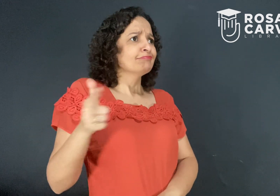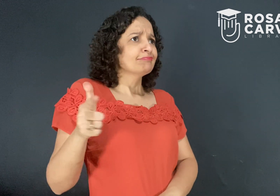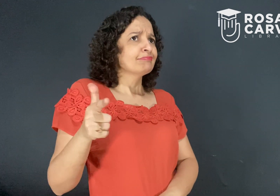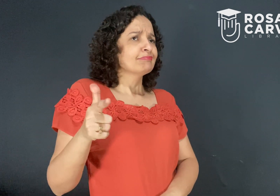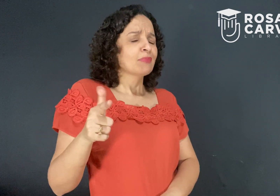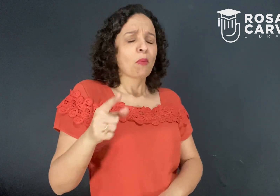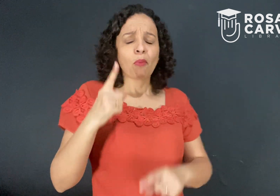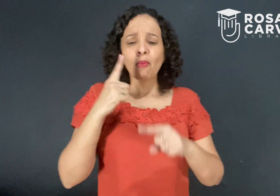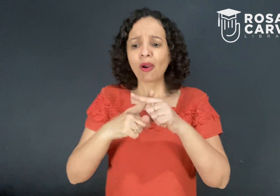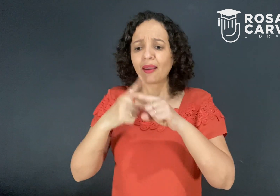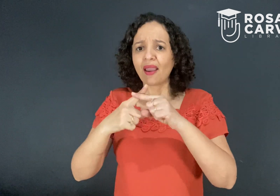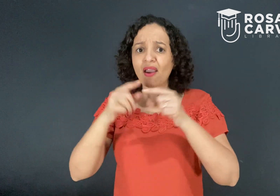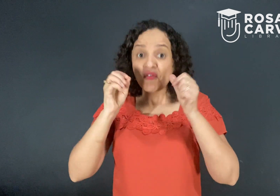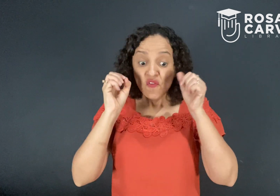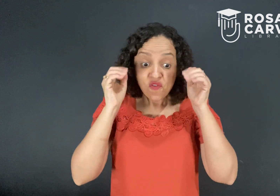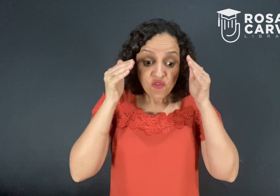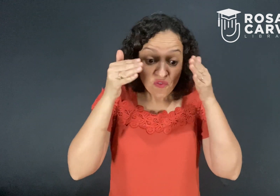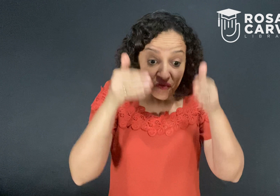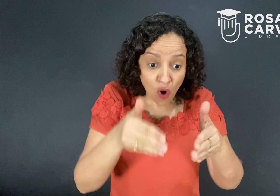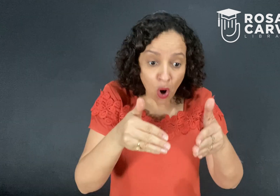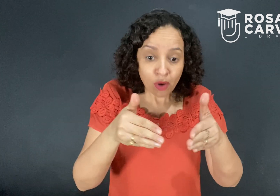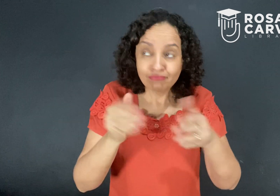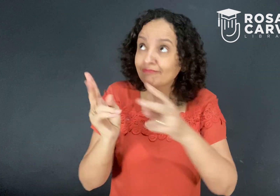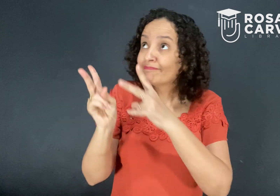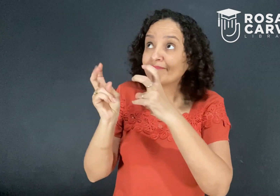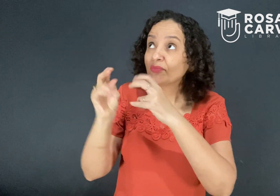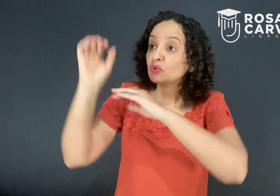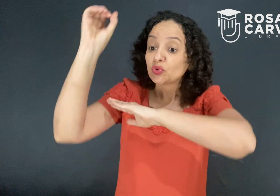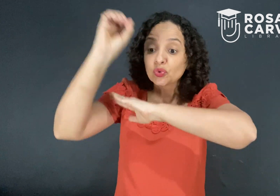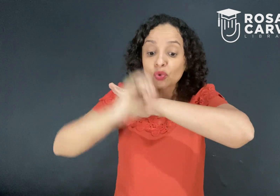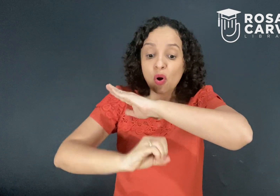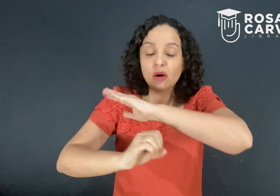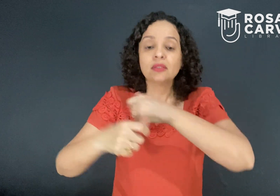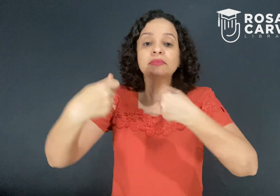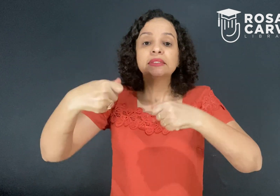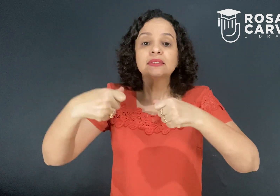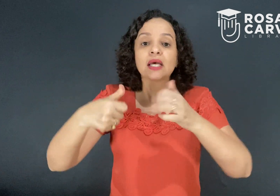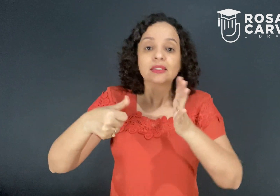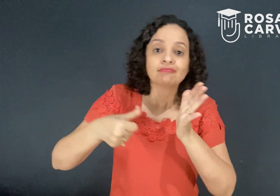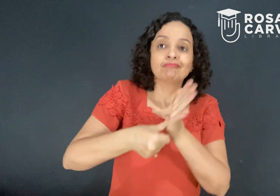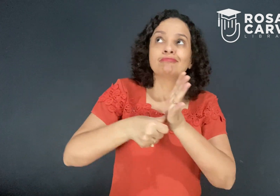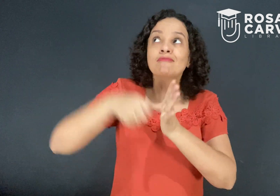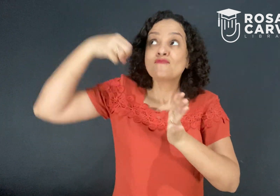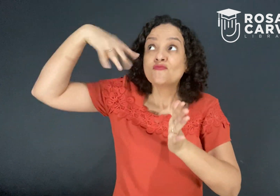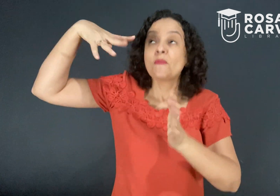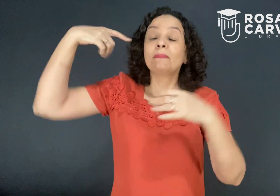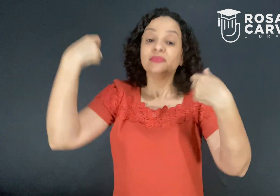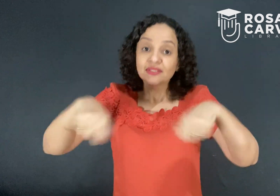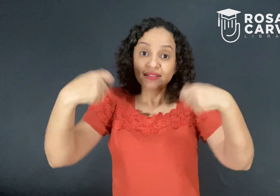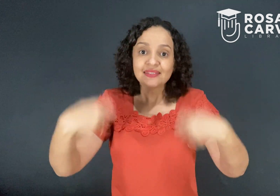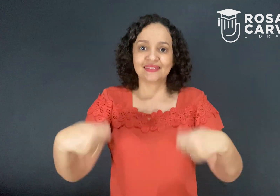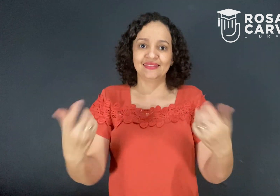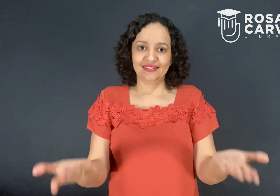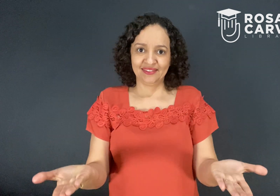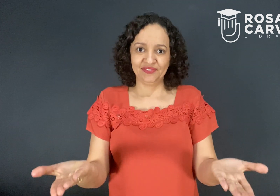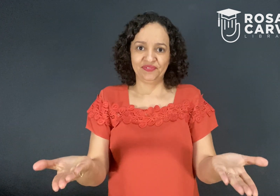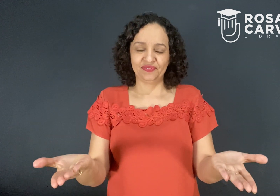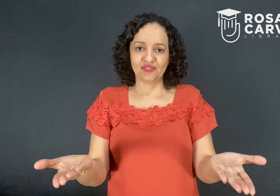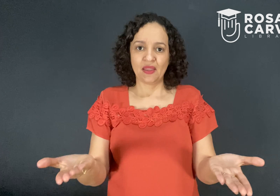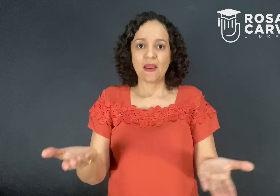que o sol já se pôs e que precisa acender a luz. As pessoas que têm o TDAH